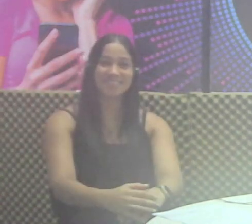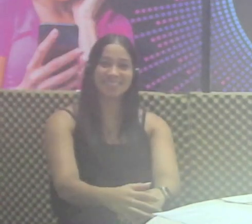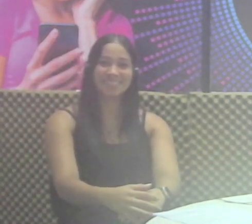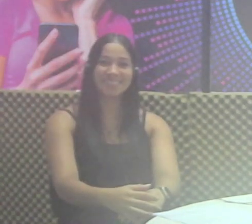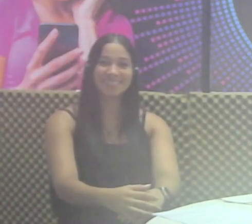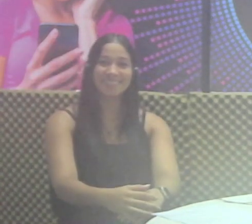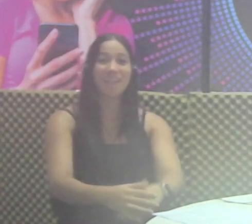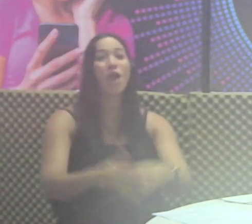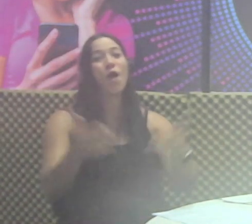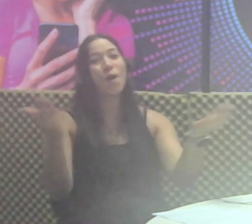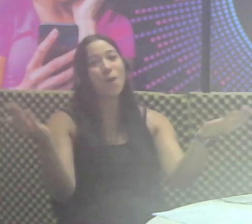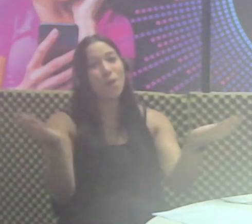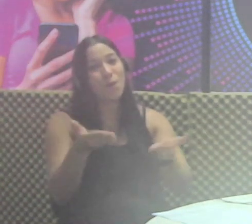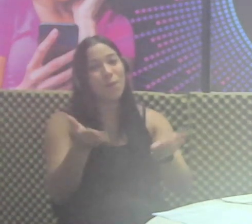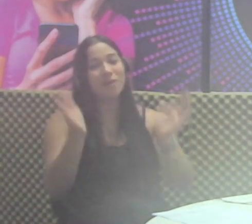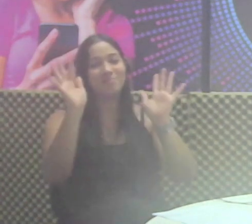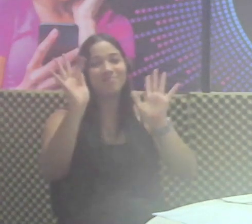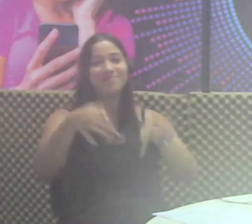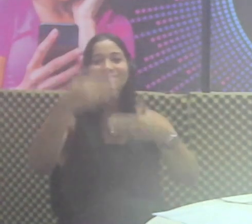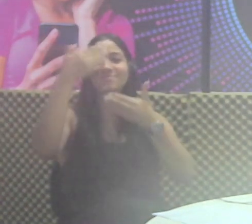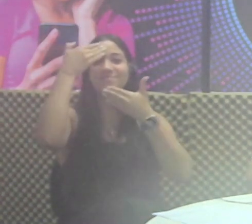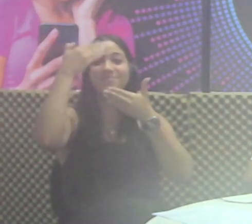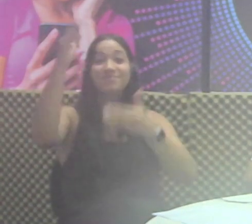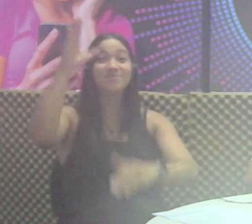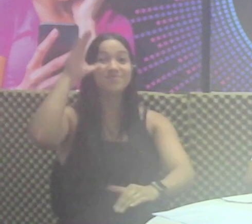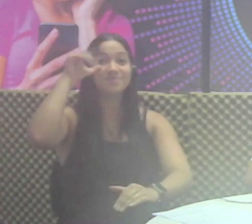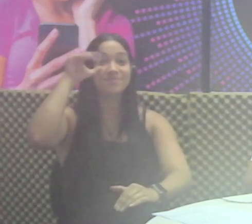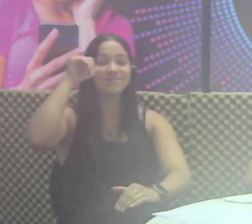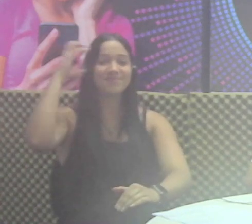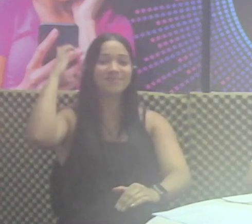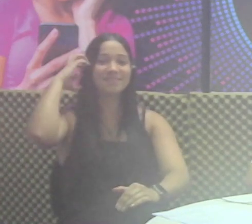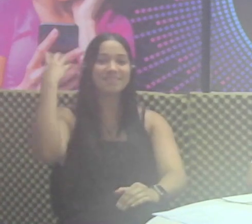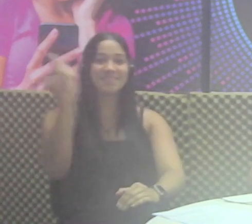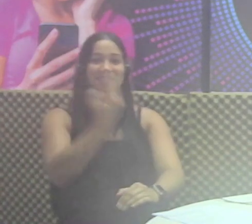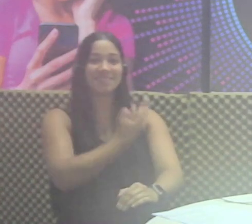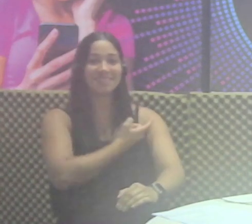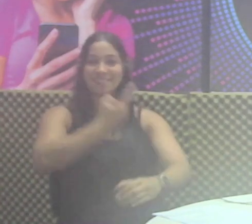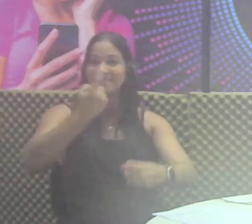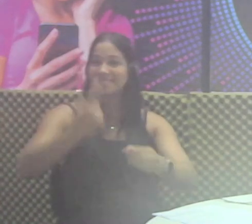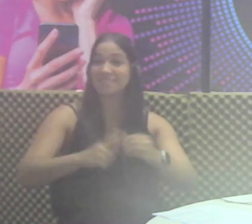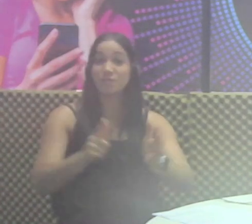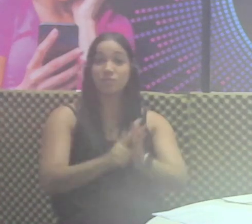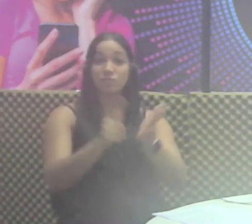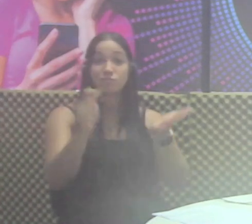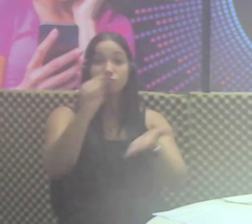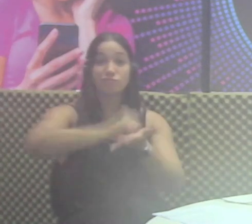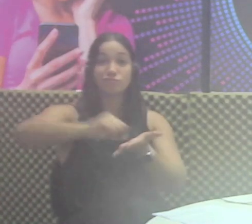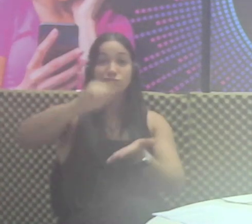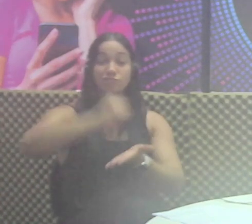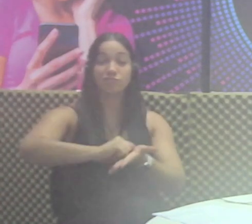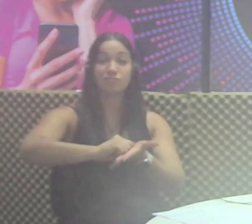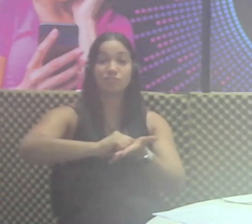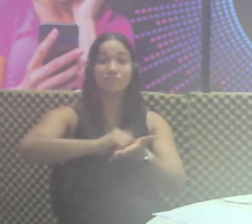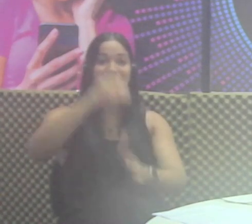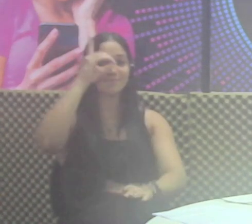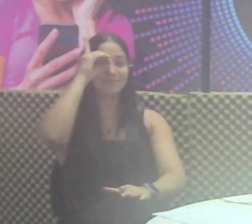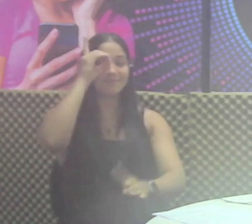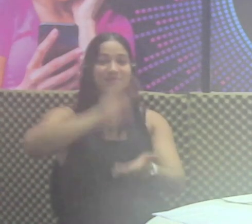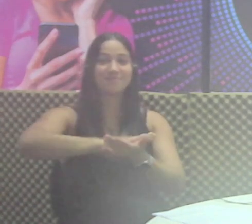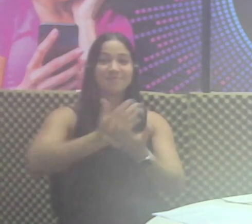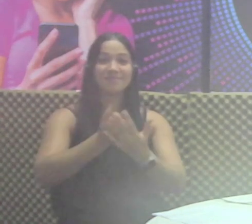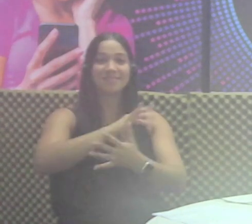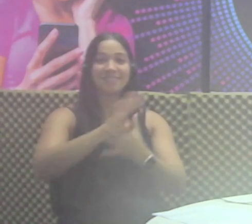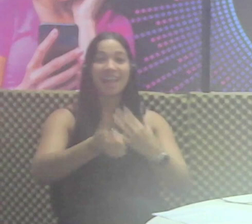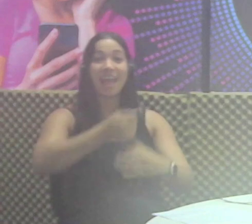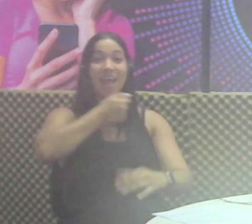notícias. A edição de hoje fica por aqui. Obrigado pela sua audiência. Rádio Nossa Cidade. Jornalista responsável pela edição, Daniela Aires. Tradução